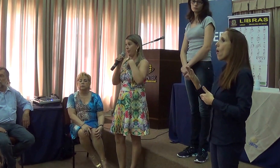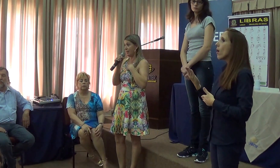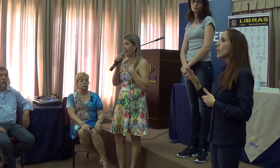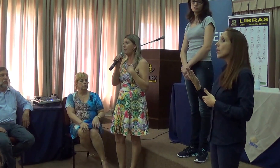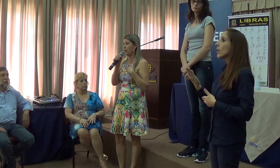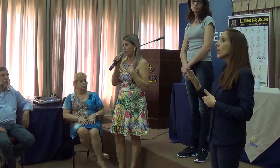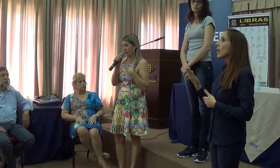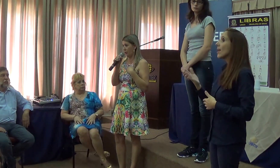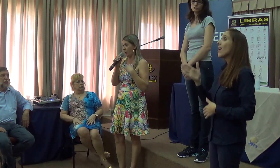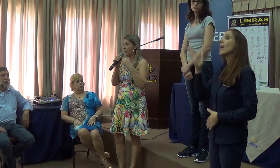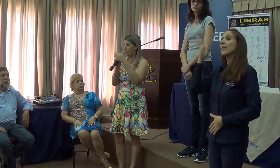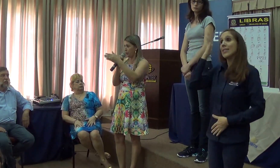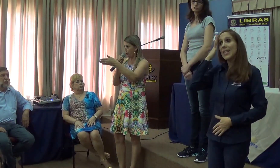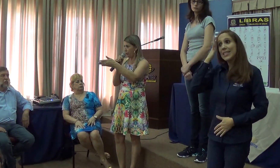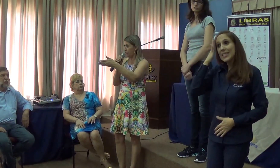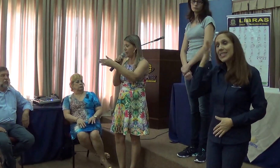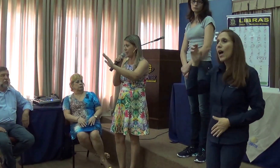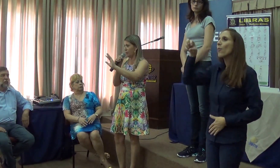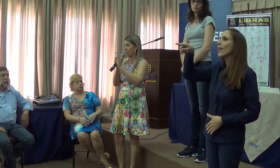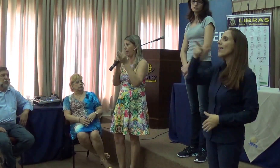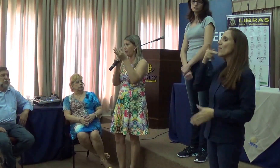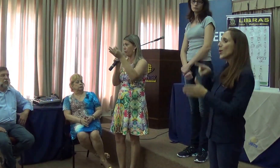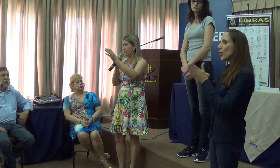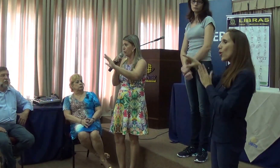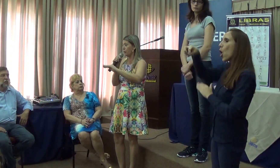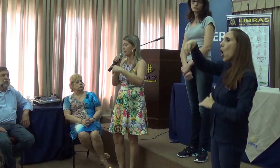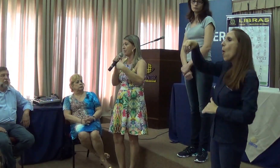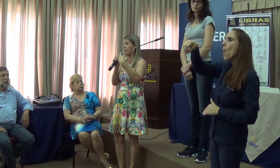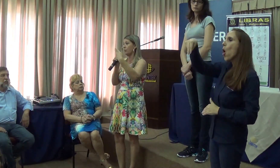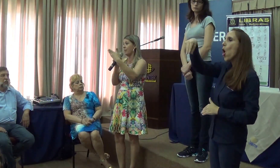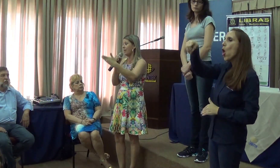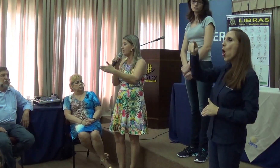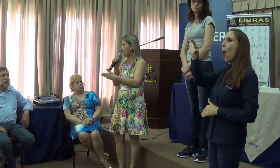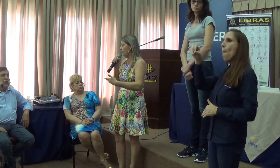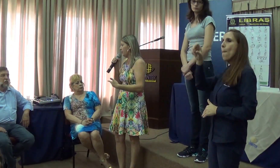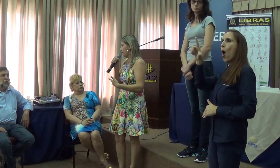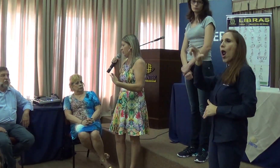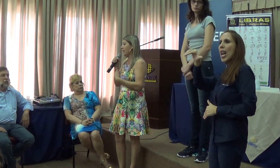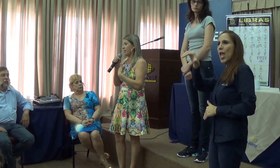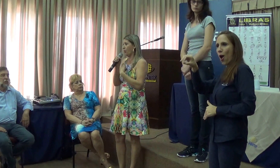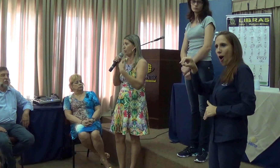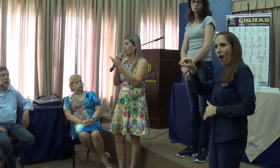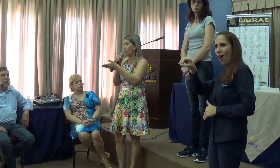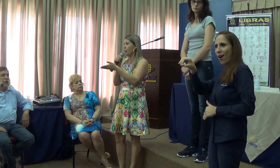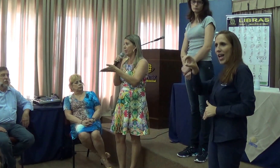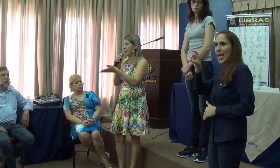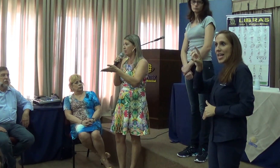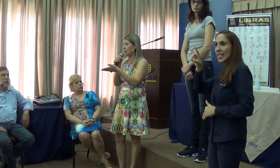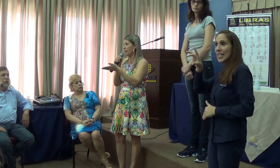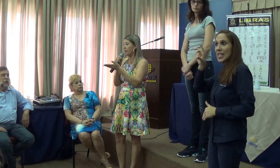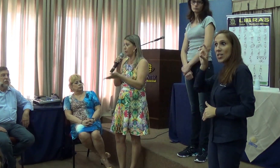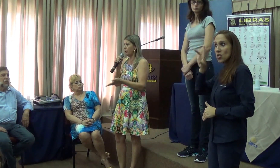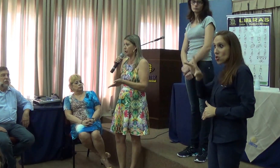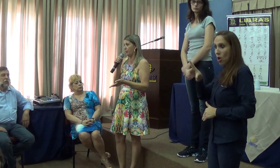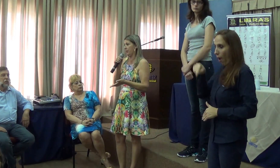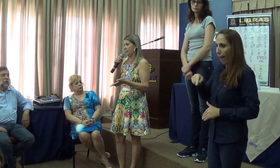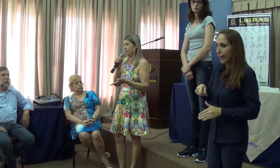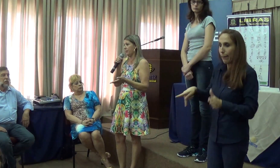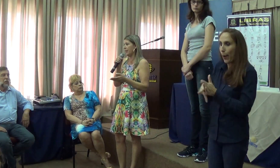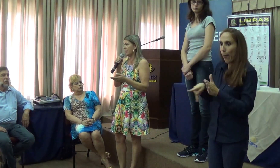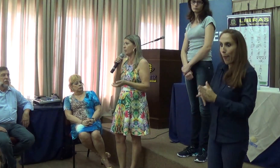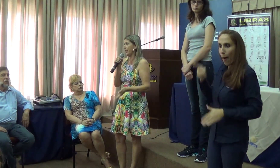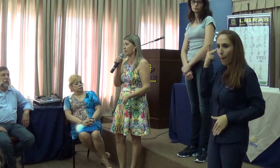Não, a gente sabe disso. É por isso que eu estou te falando. Para o futuro, está sendo desenvolvido. Então, no momento, é